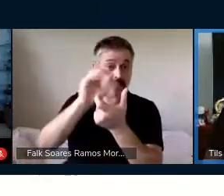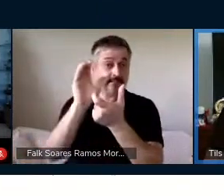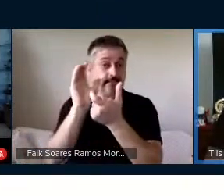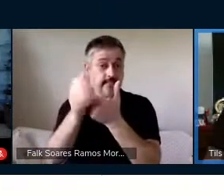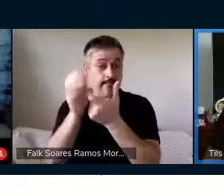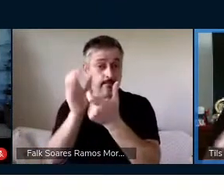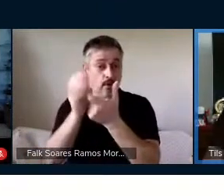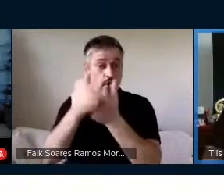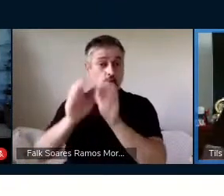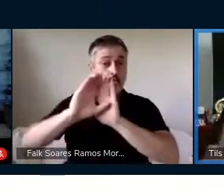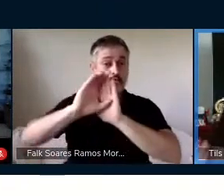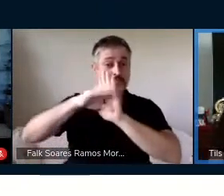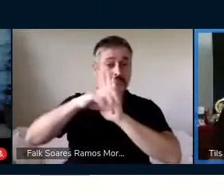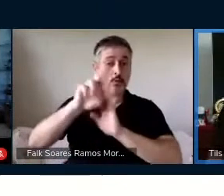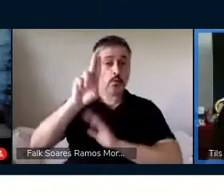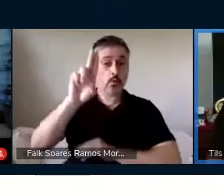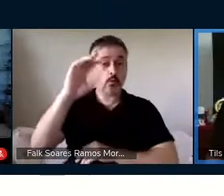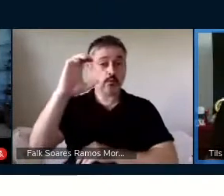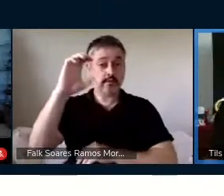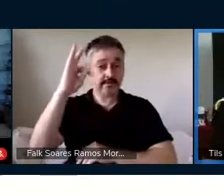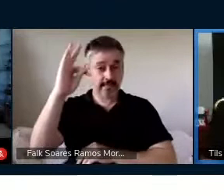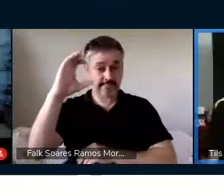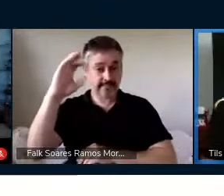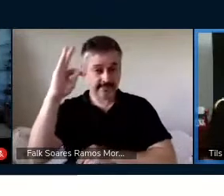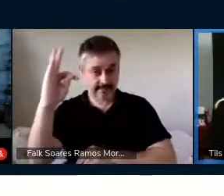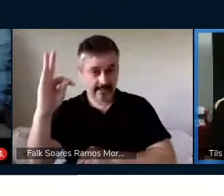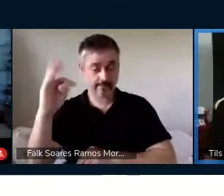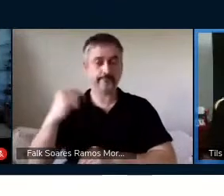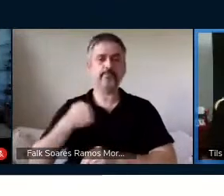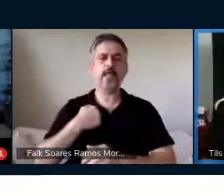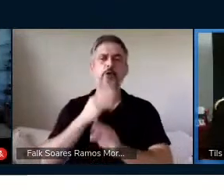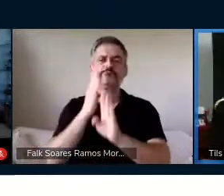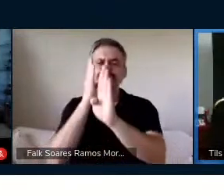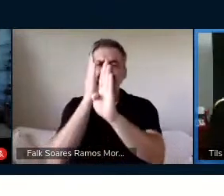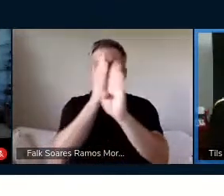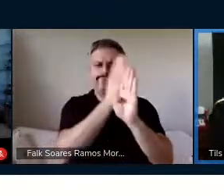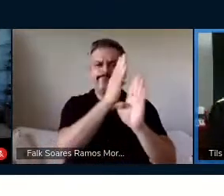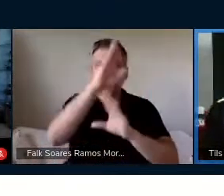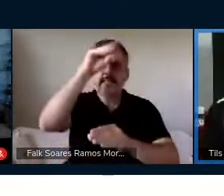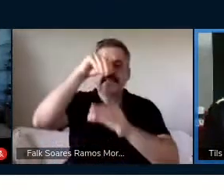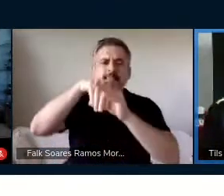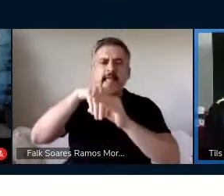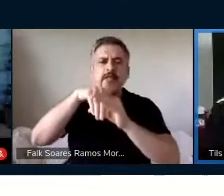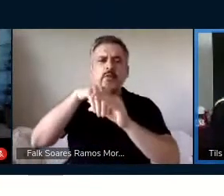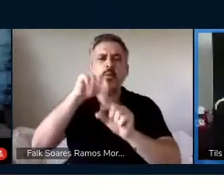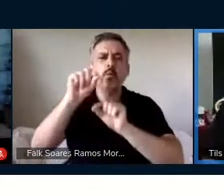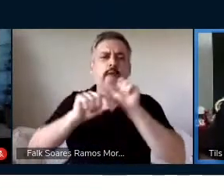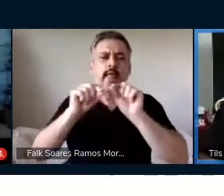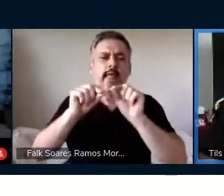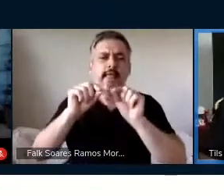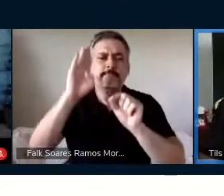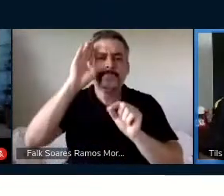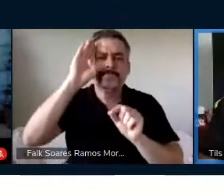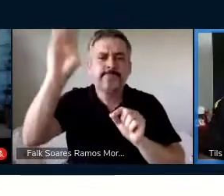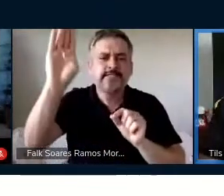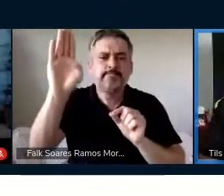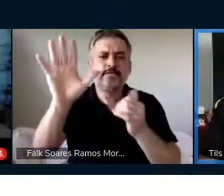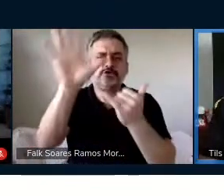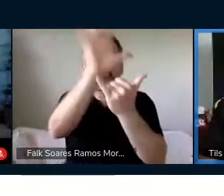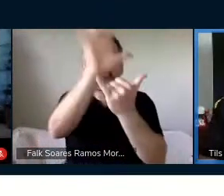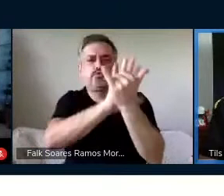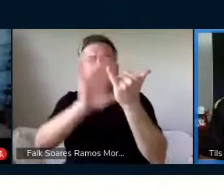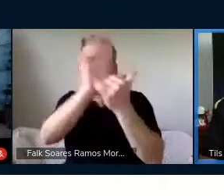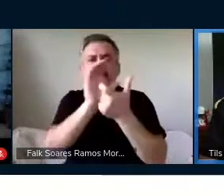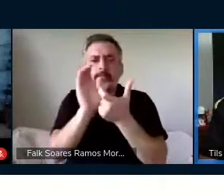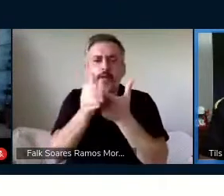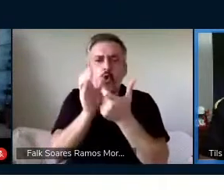especialidade, e o mesmo foi difundido para todo o Brasil e é utilizado atualmente. Nós temos o item 3.4,